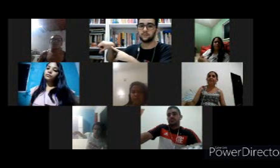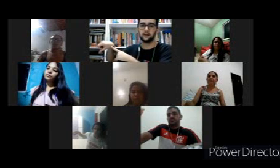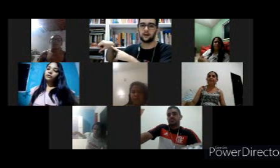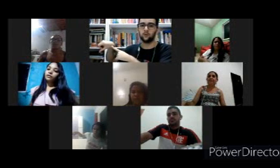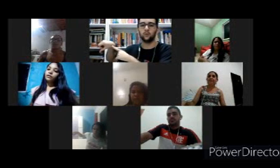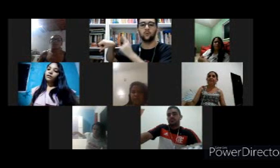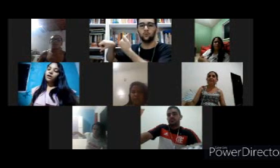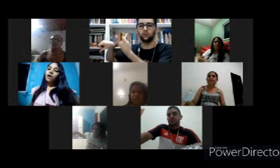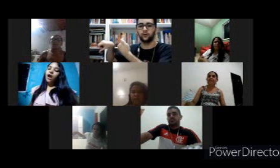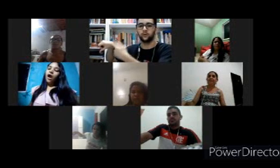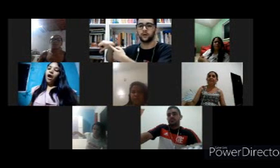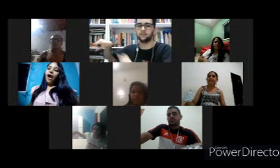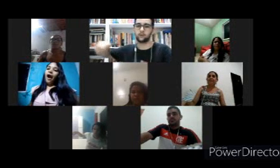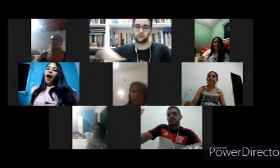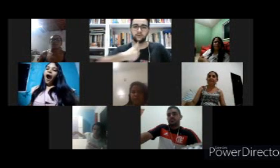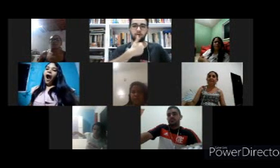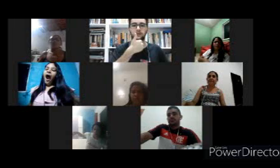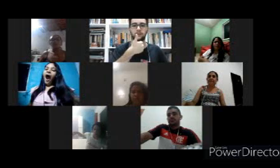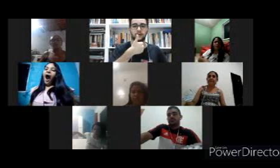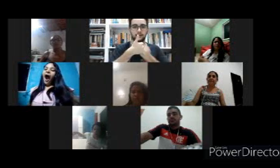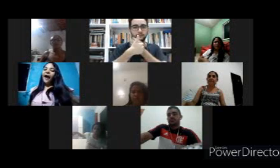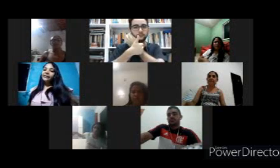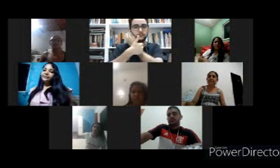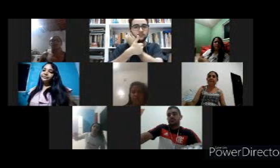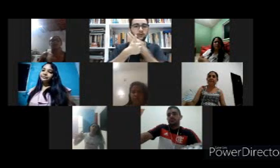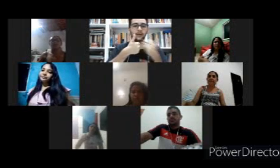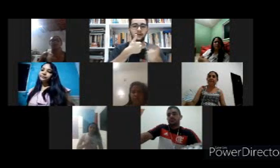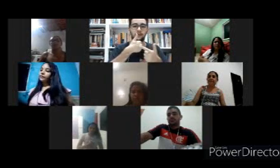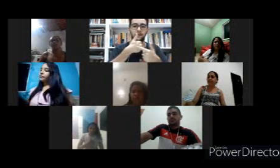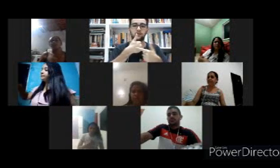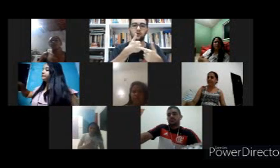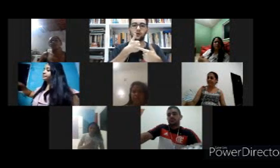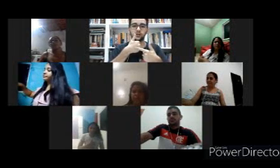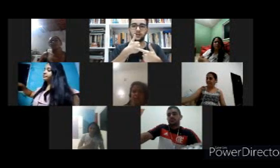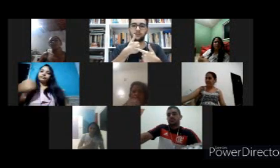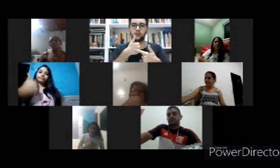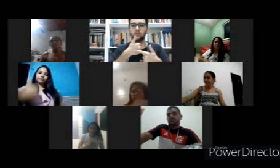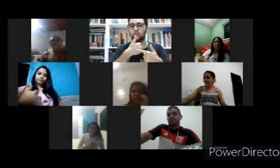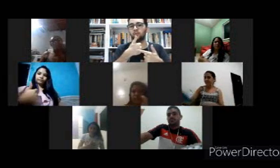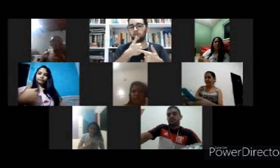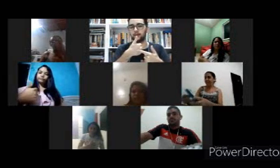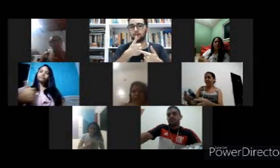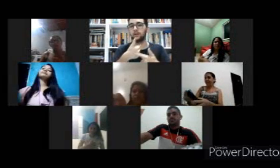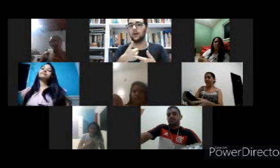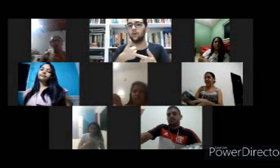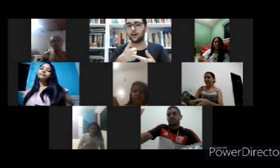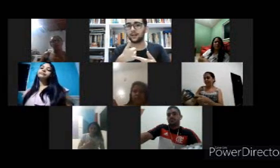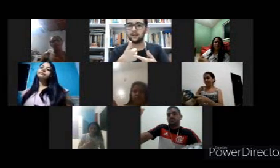terminar o número 1 aqui, porque eu tenho que voltar para cá. Porque é pelas costas da mão que o 1 faz. Uma característica